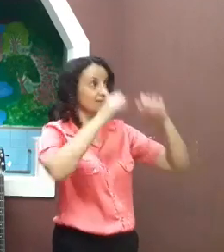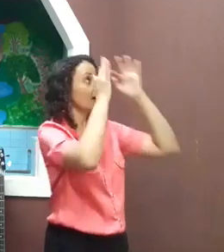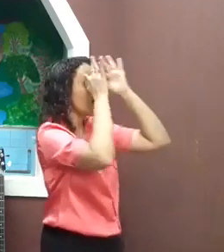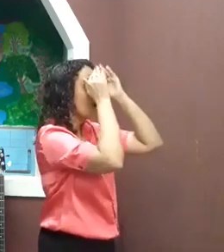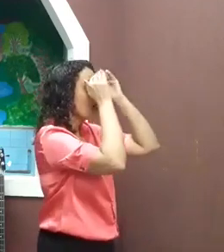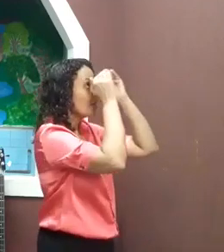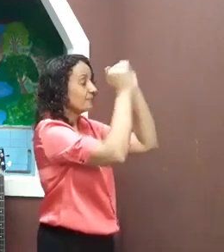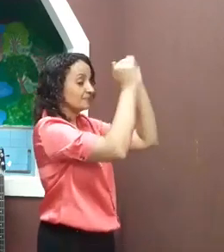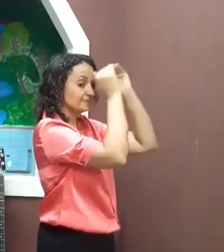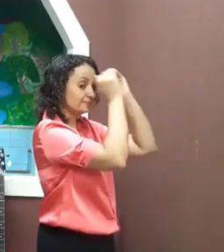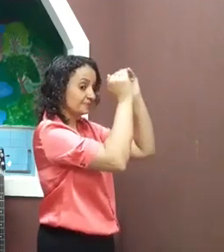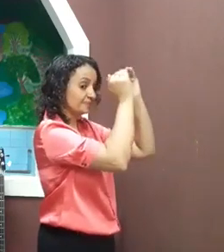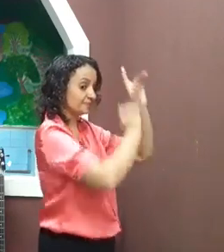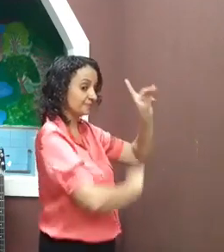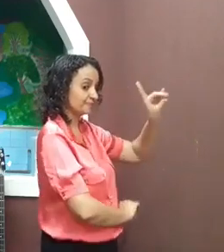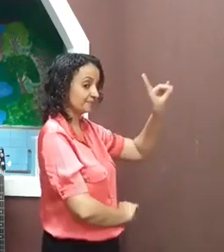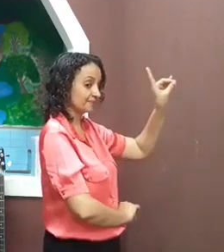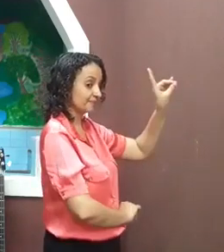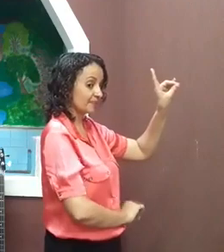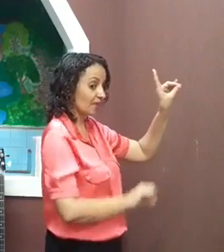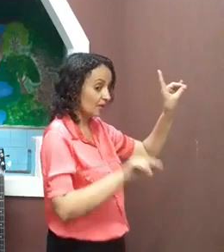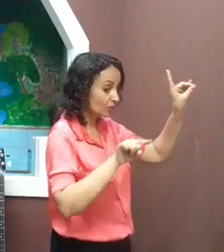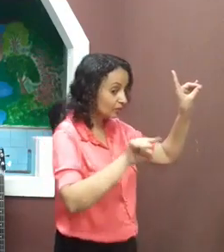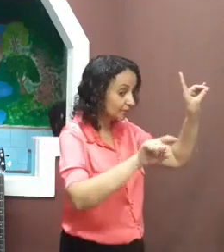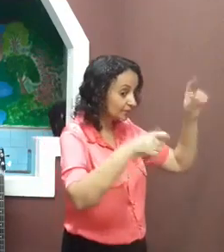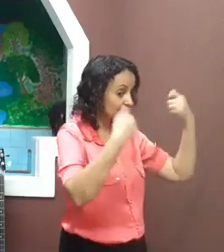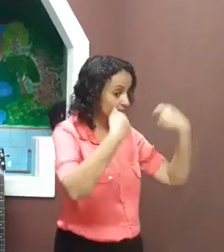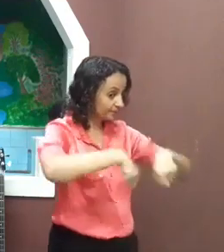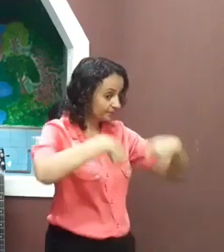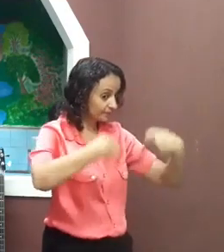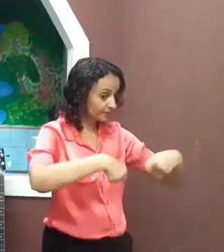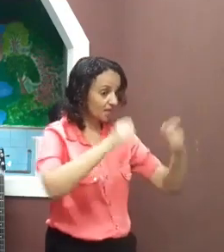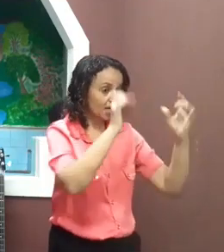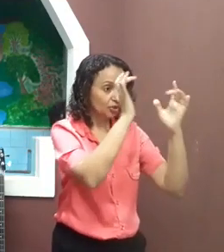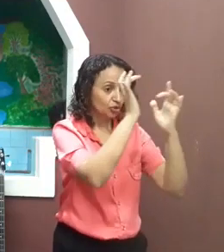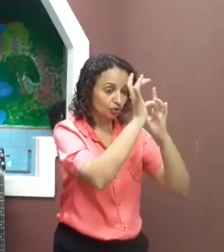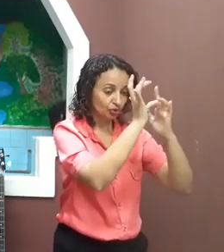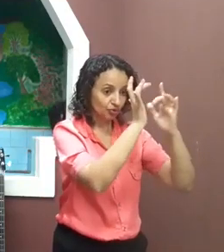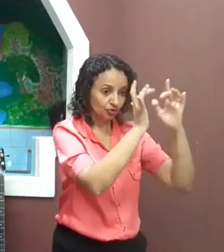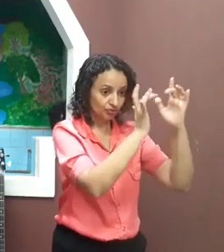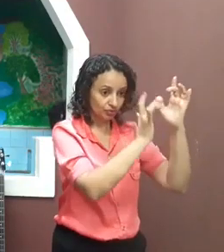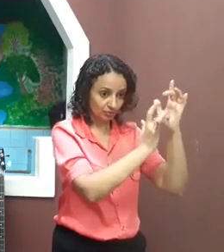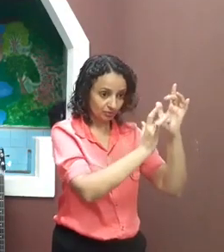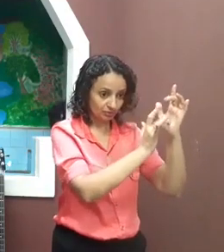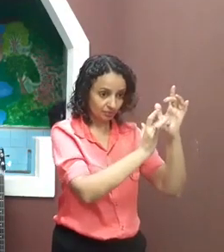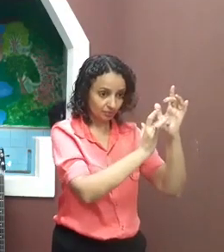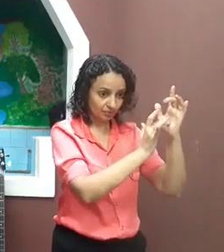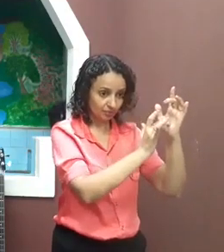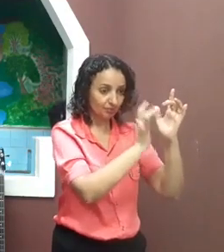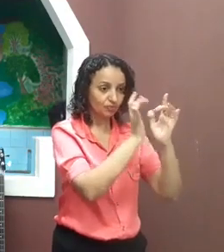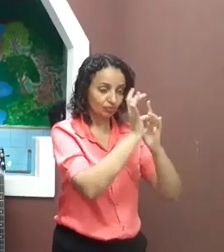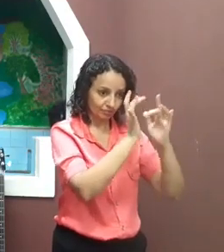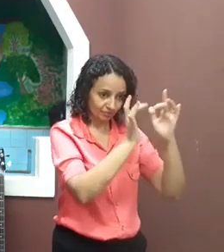Só o princípio, pastor? Não. Tenha Jesus para você ter a salvação. Mas tenha